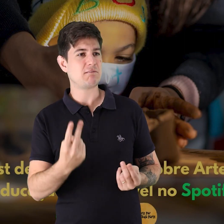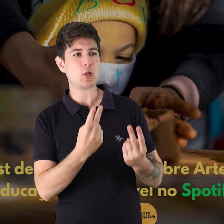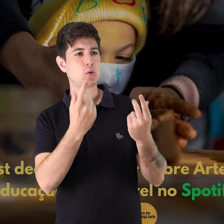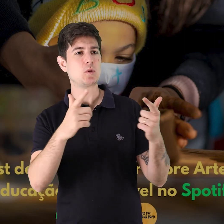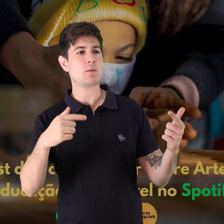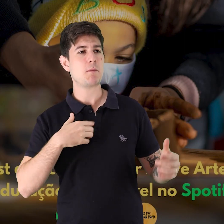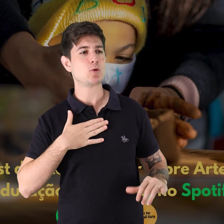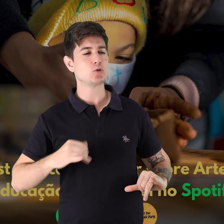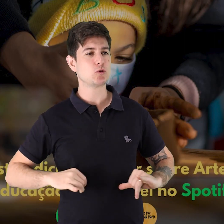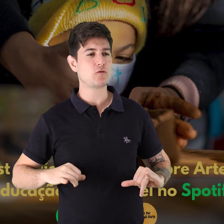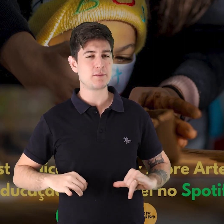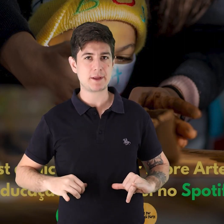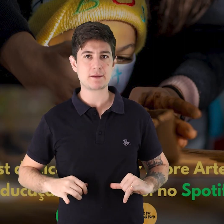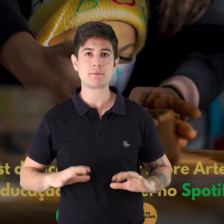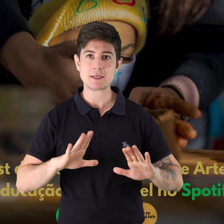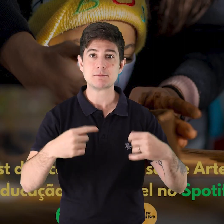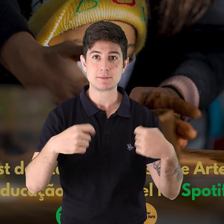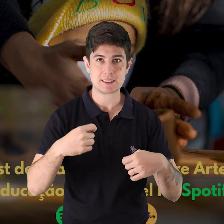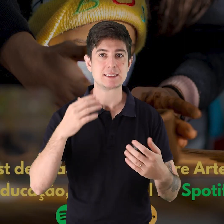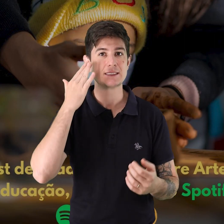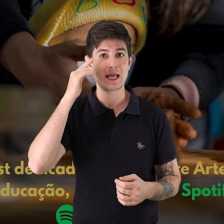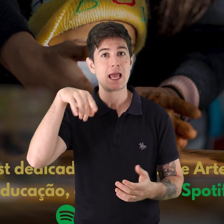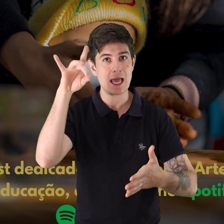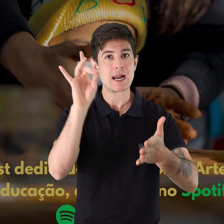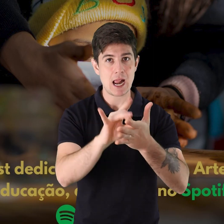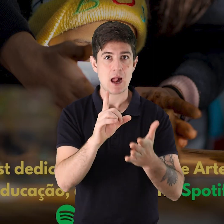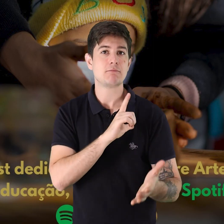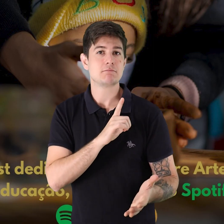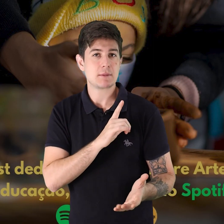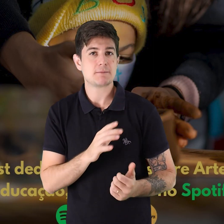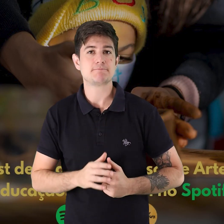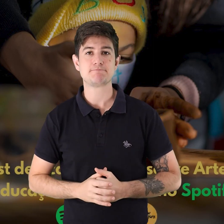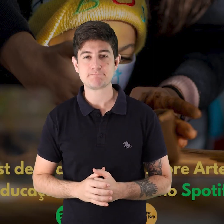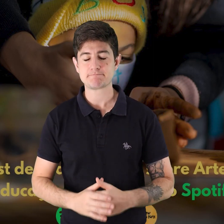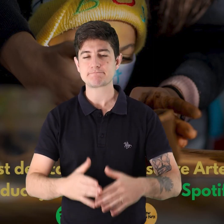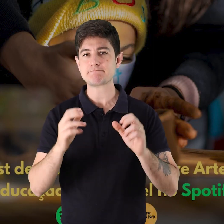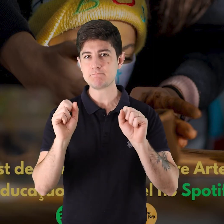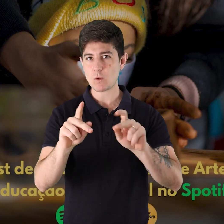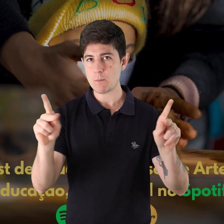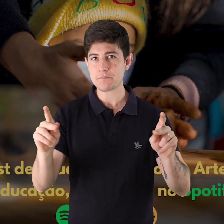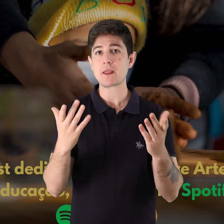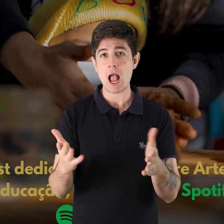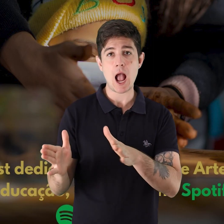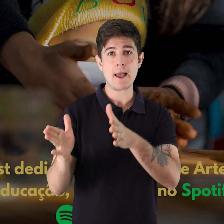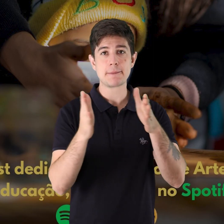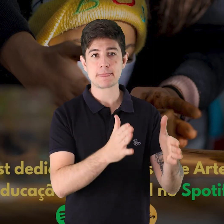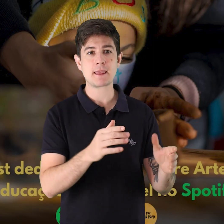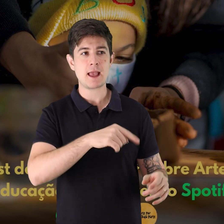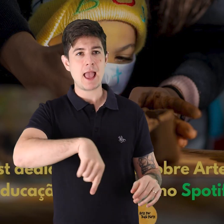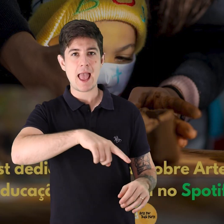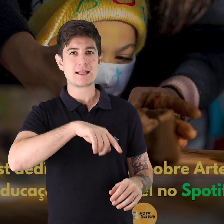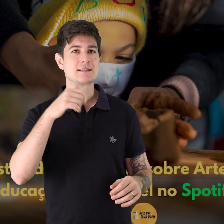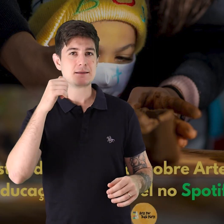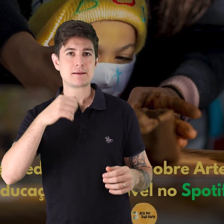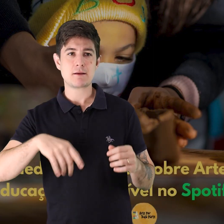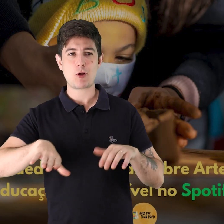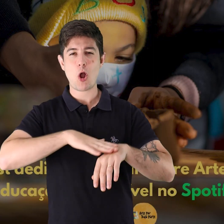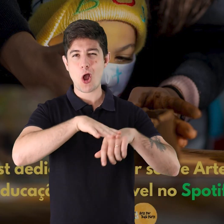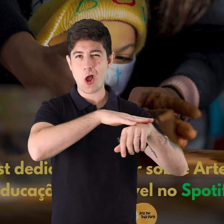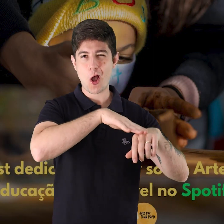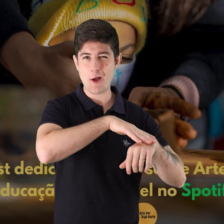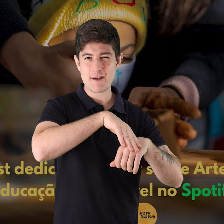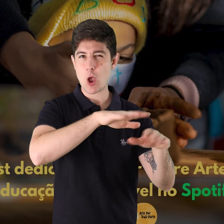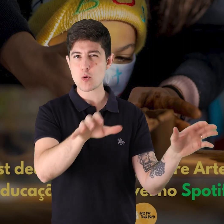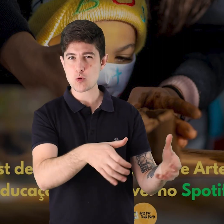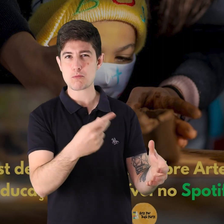que aquilo é real, é o que está causando sofrimento. Então elas têm essa rodada, e aí depois que elas, né, externalizaram